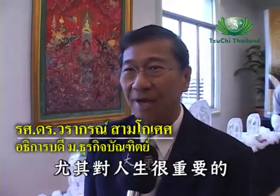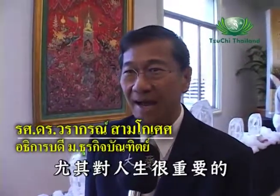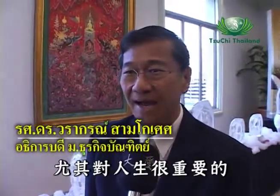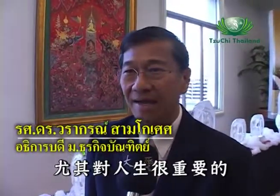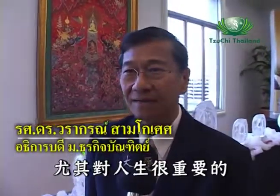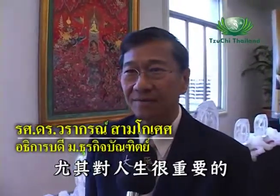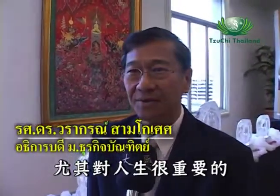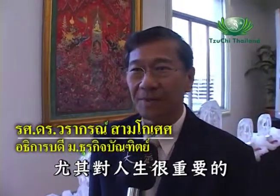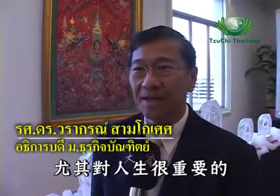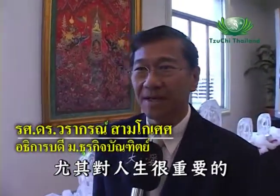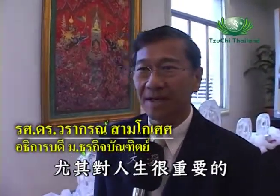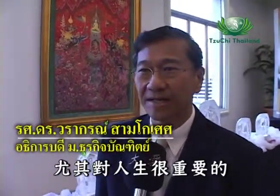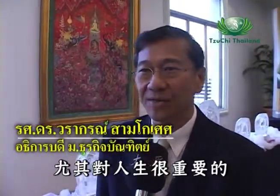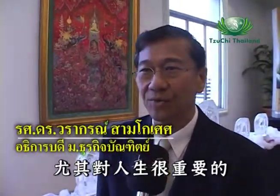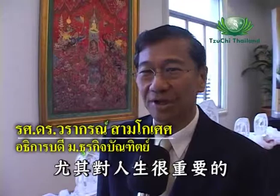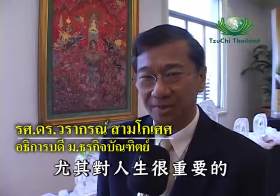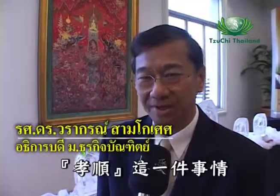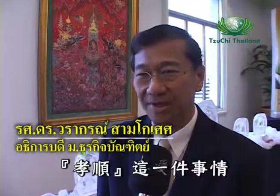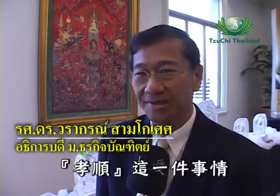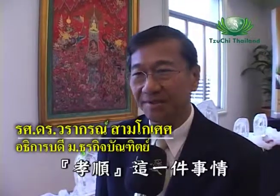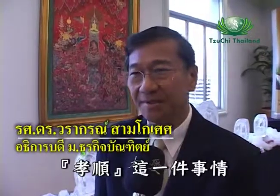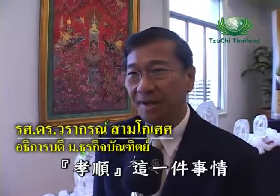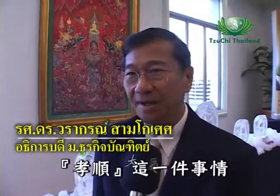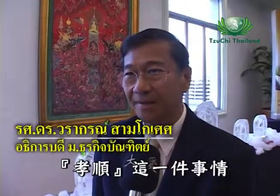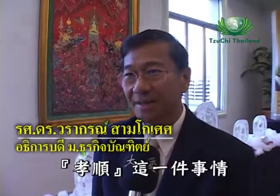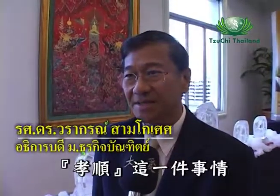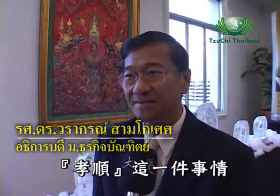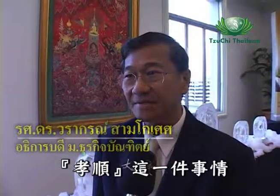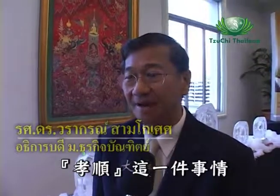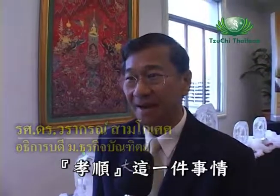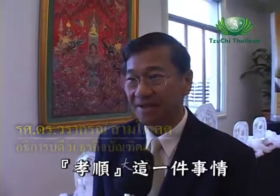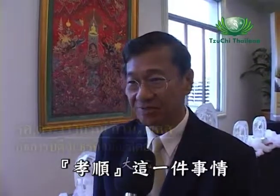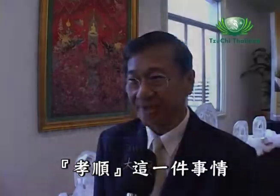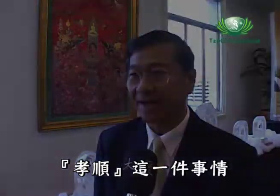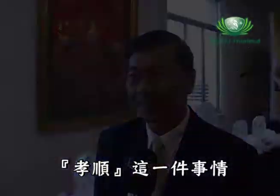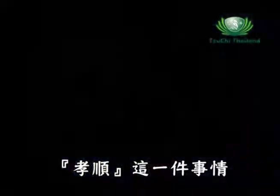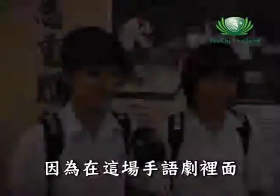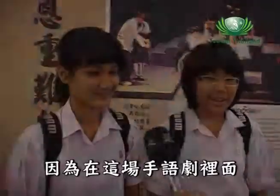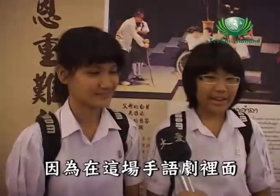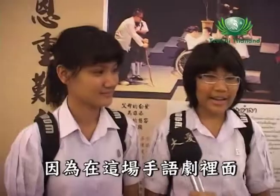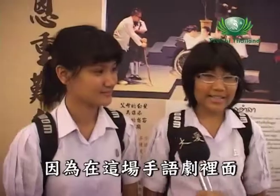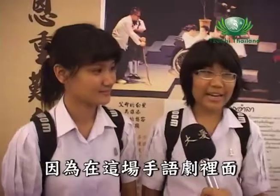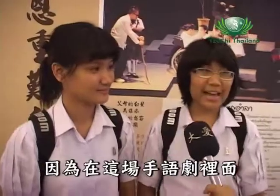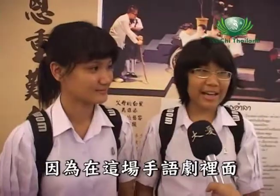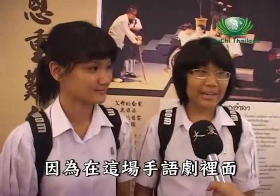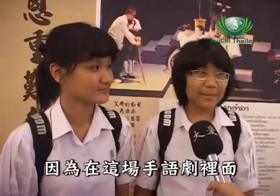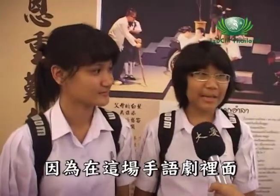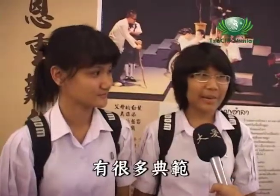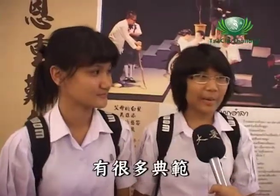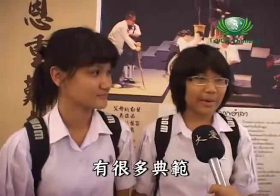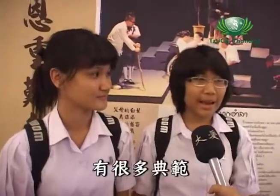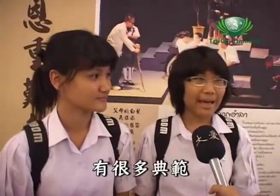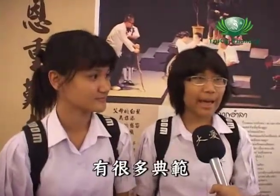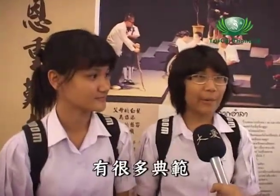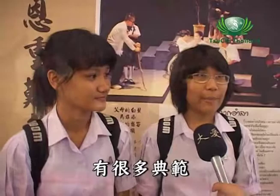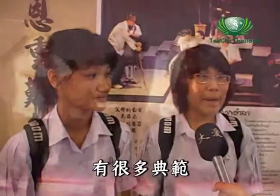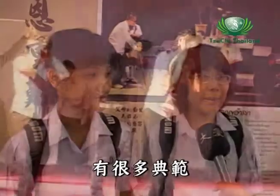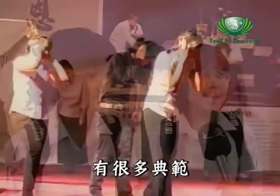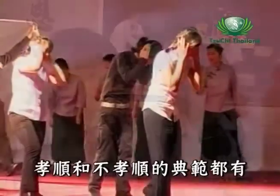าโดยเฉพาะยิ่งเรื่องกตัญญุกตเวทีซึ่งเป็นสิ่งที่สำคัญมากในชีวิตนะครับ ในการแสดงครั้งนี้มีหลากหลายรูปแบบมีทั้งกตัญ